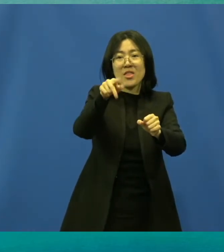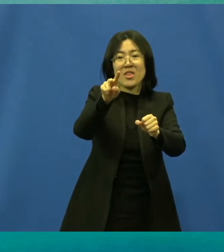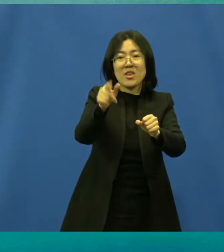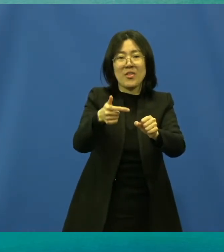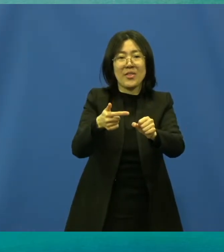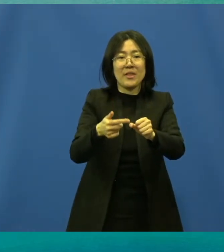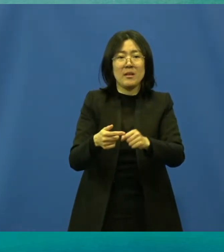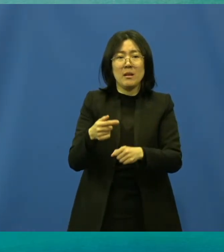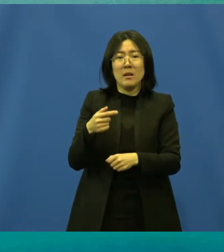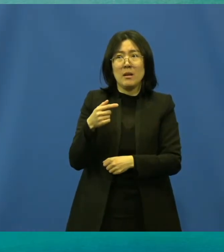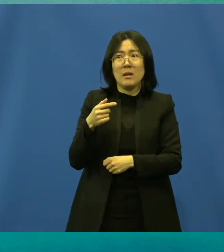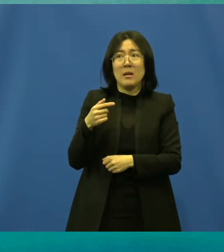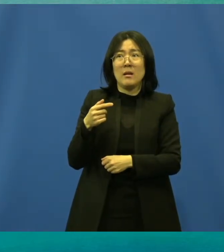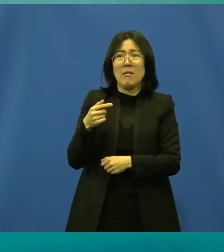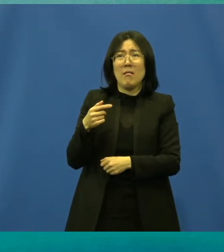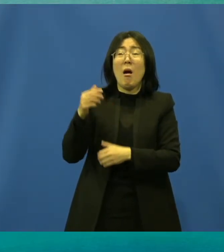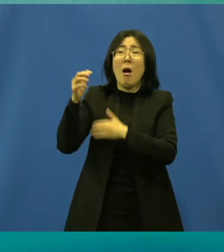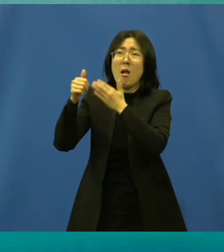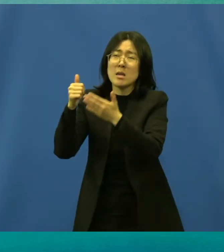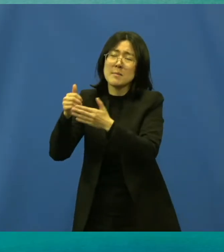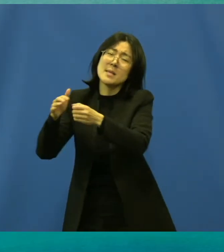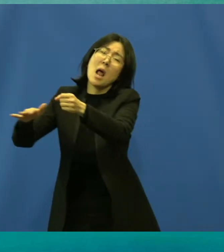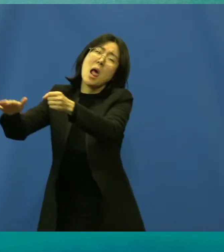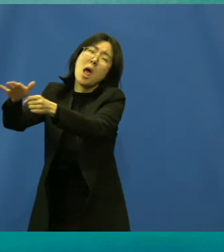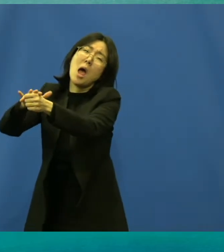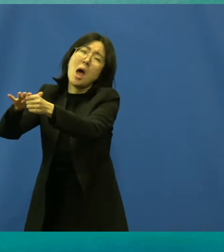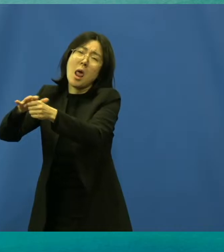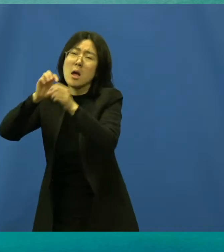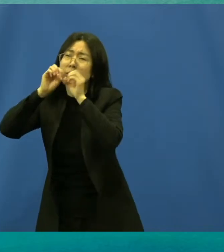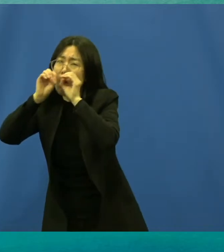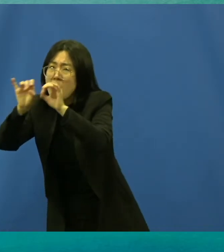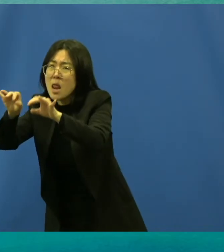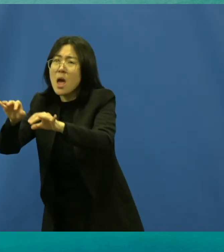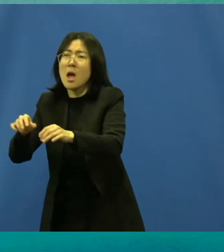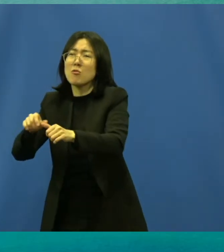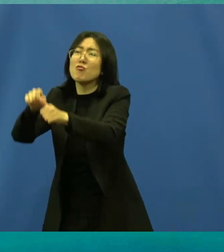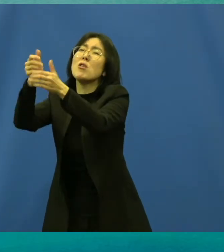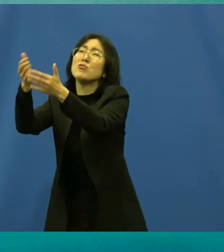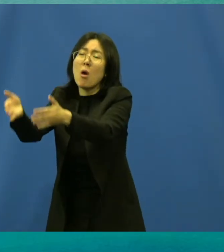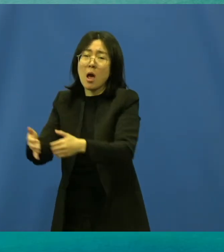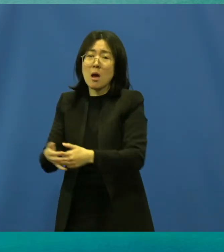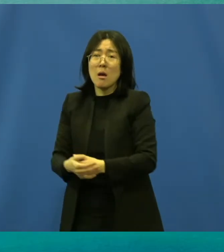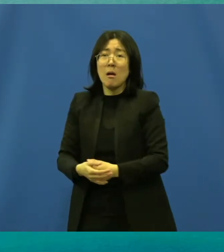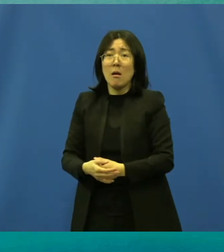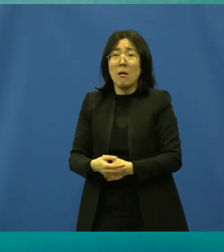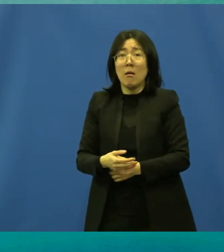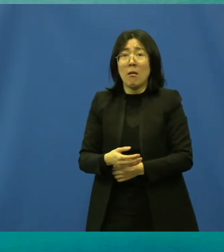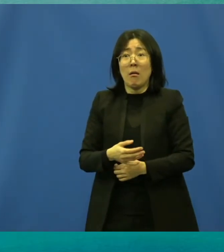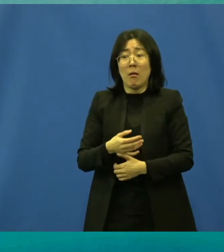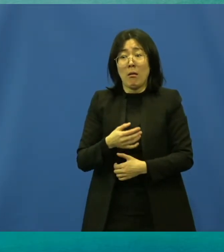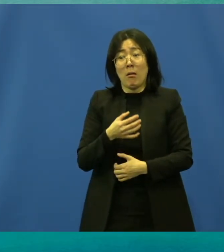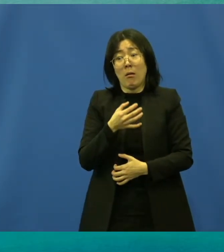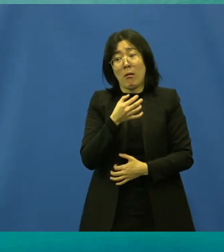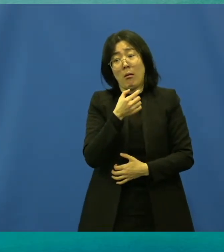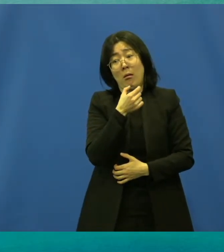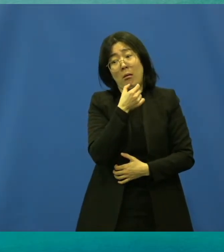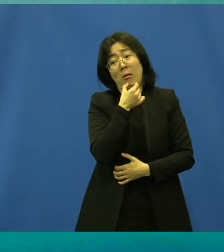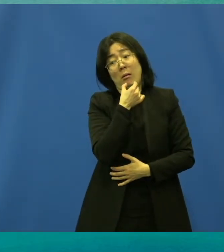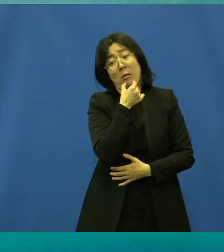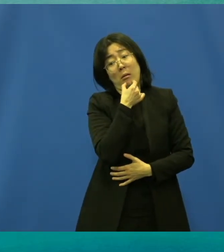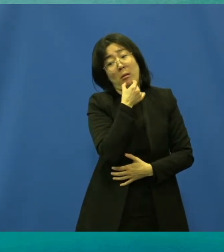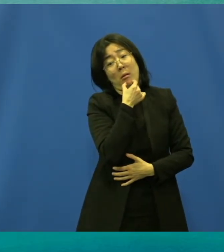그러니까 말씀이 튕겨나가 버리는 거죠. 말씀이 그냥 튕겨버려. 팅팅팅.